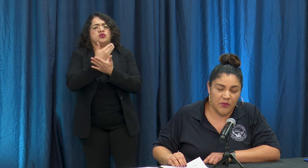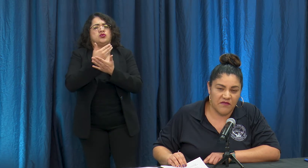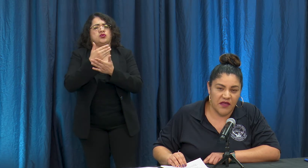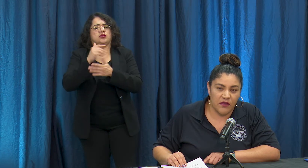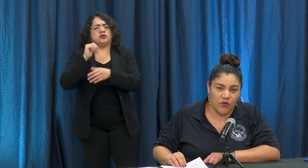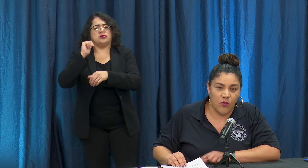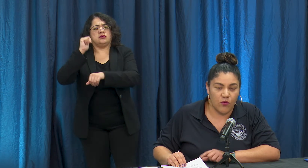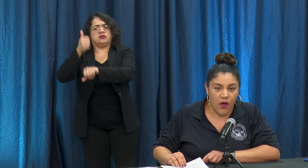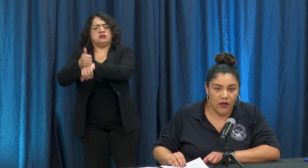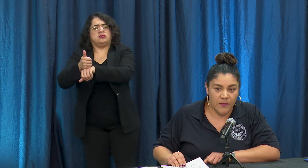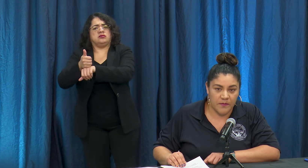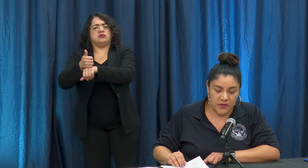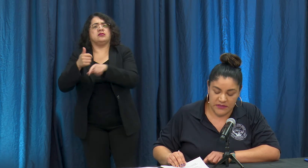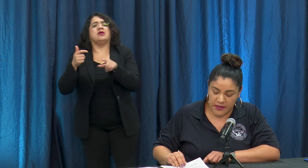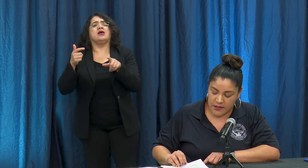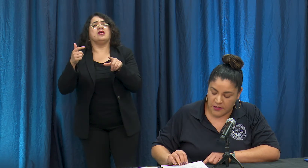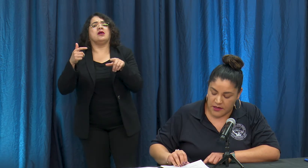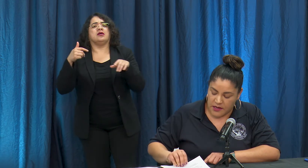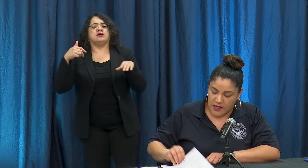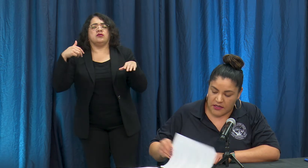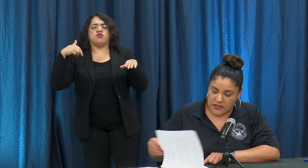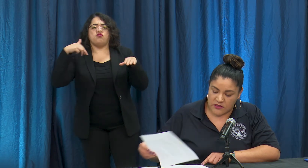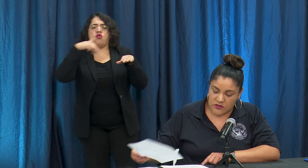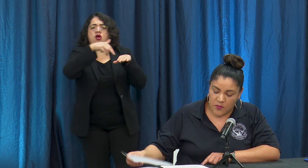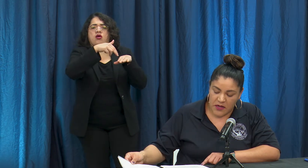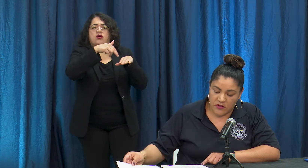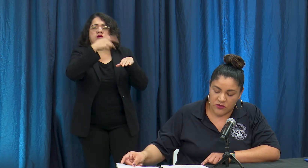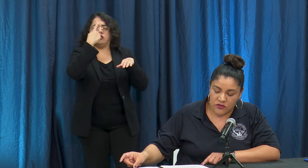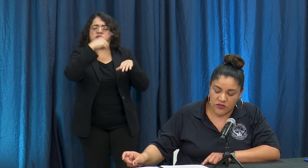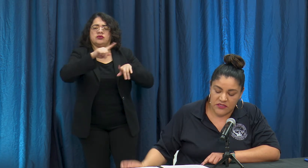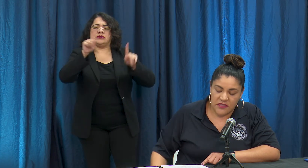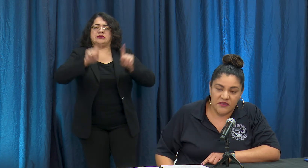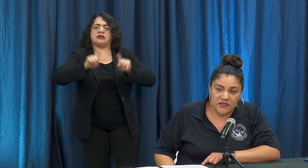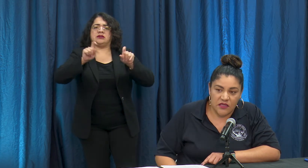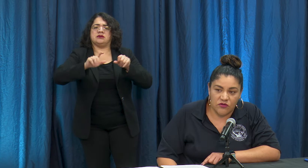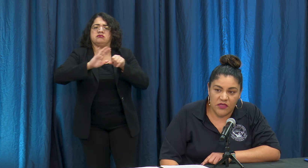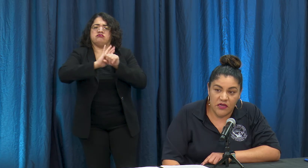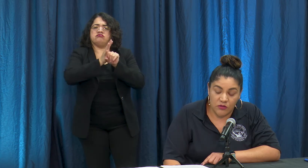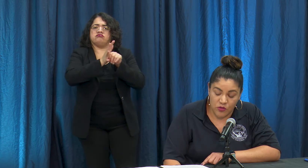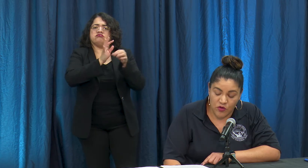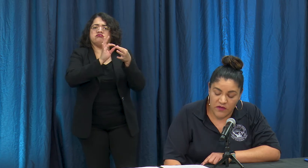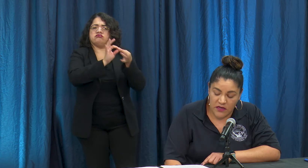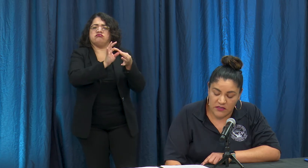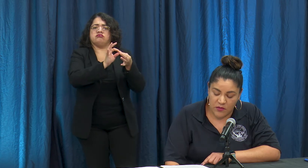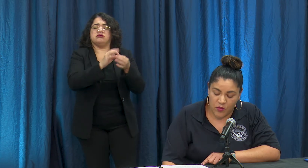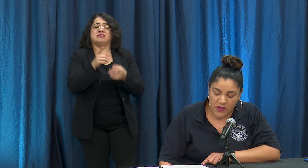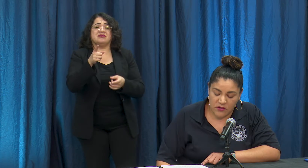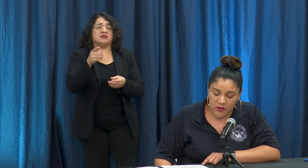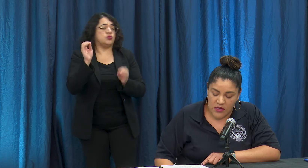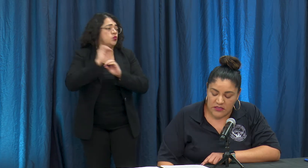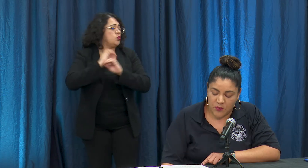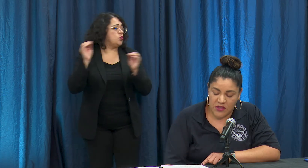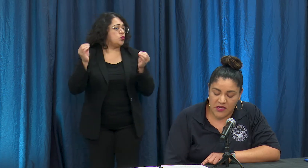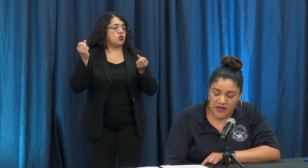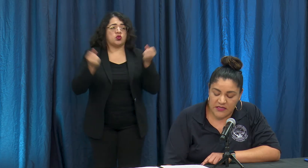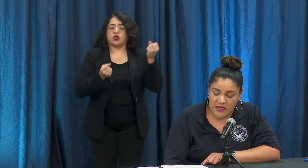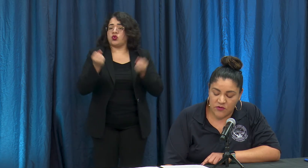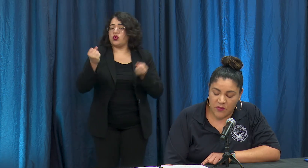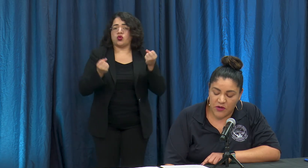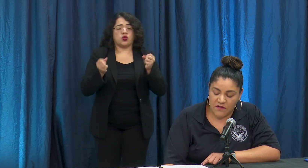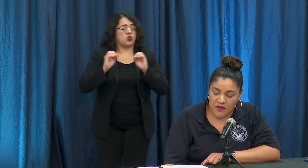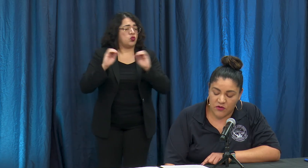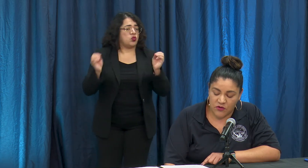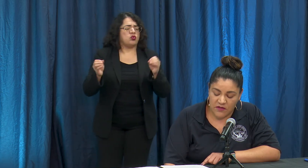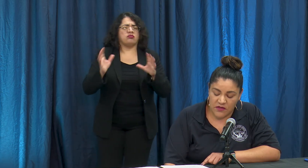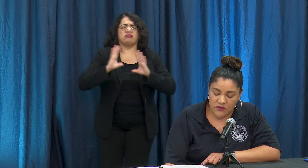hacerse una prueba como walk-up site y esos son para nuestros residentes que no tienen automóvil en este momento. Se pueden realizar